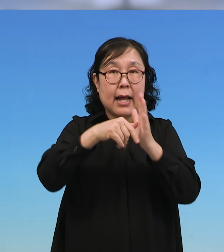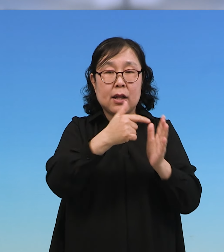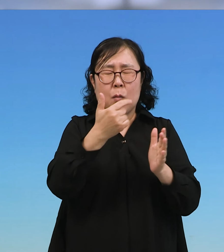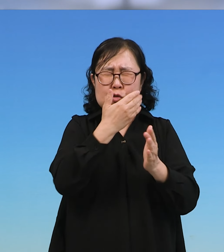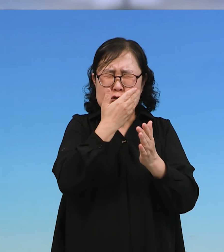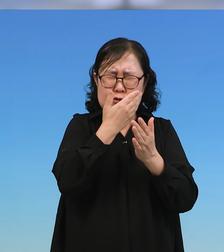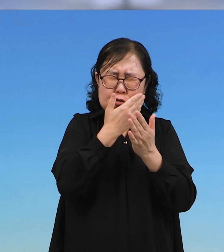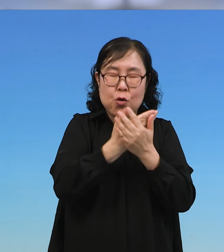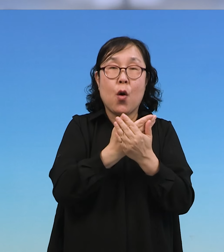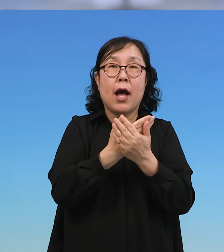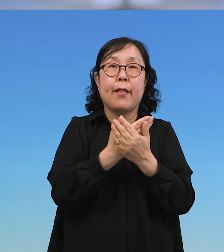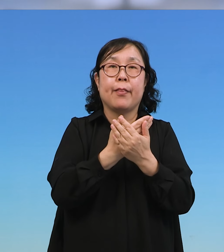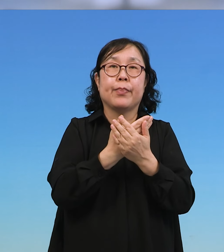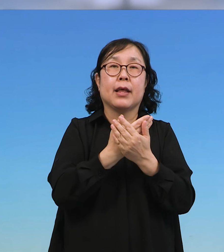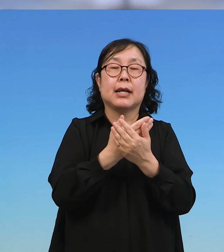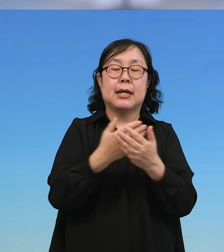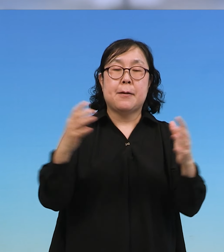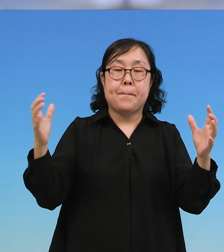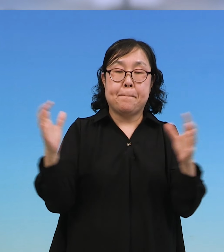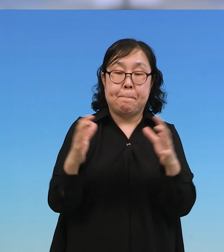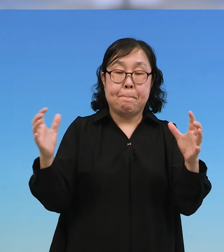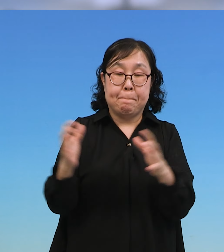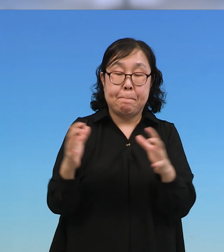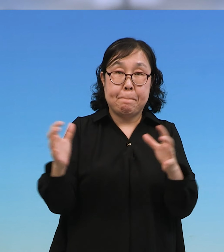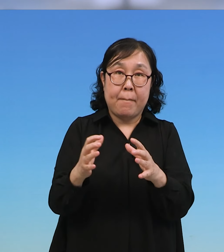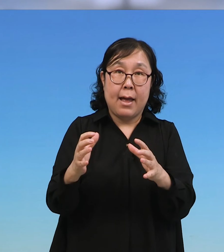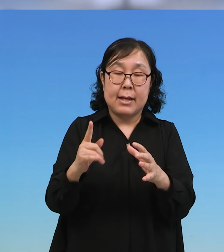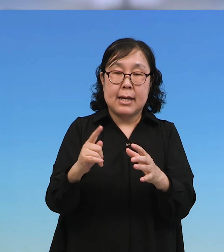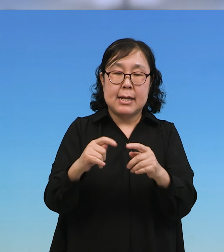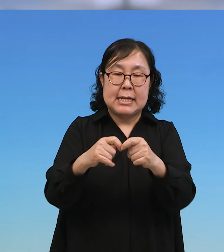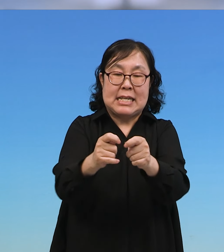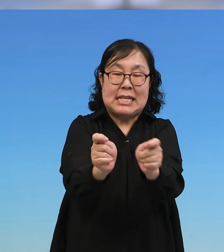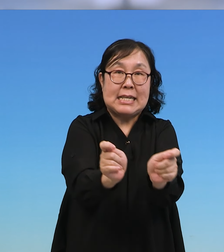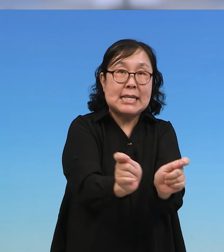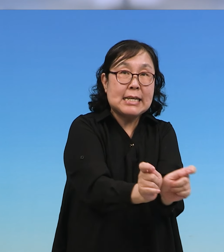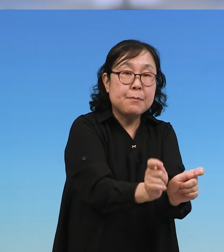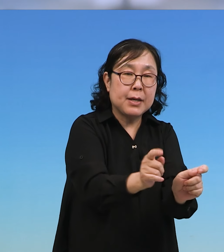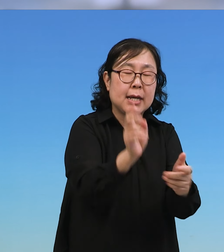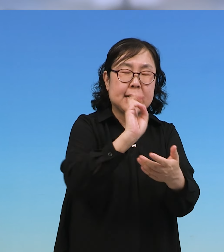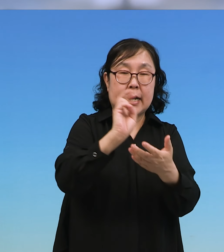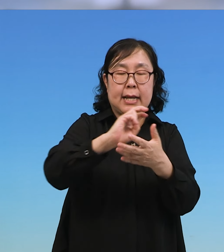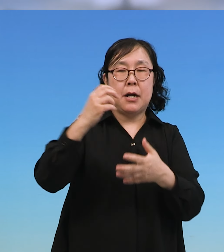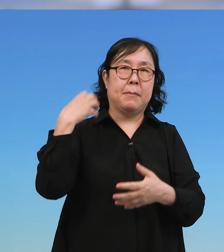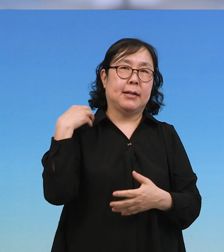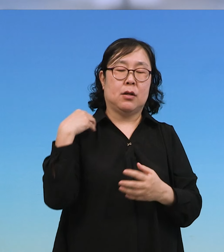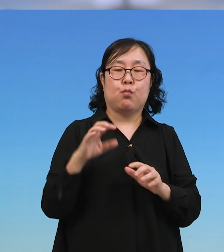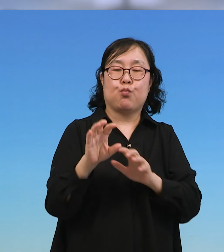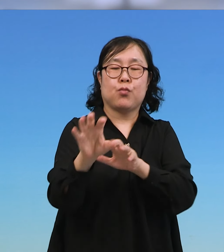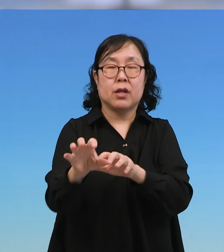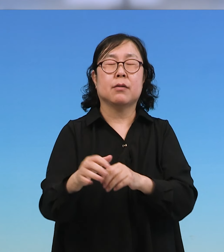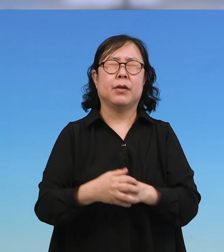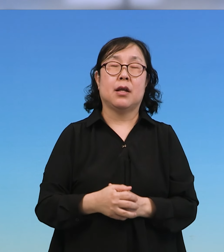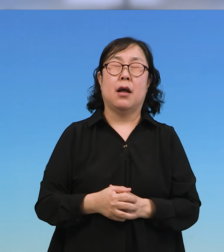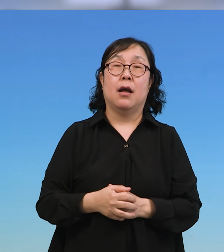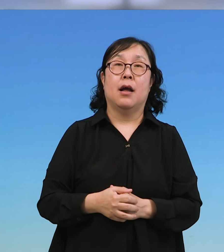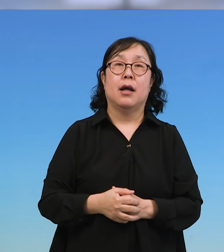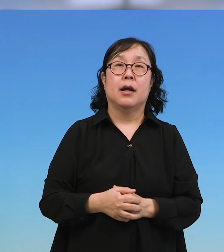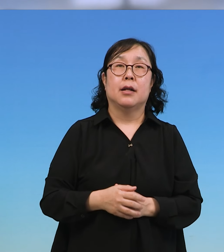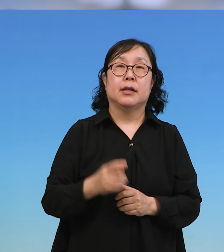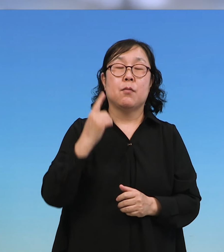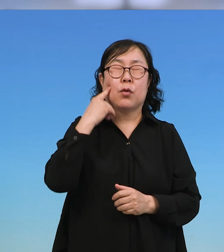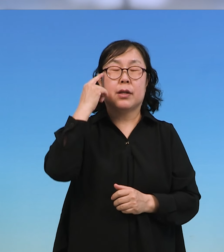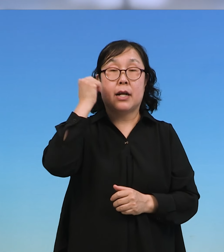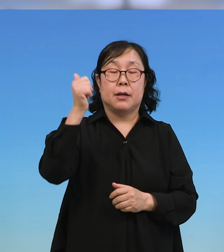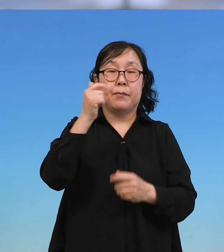너무나 중요한 어떤 집회에 이제 이 팀이 이제 찬양을 맡게 된 겁니다. 근데 이제 이 목사님이